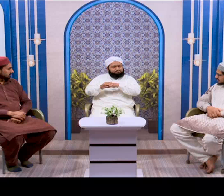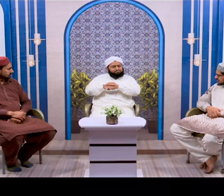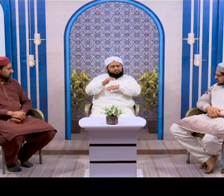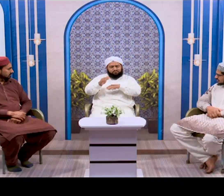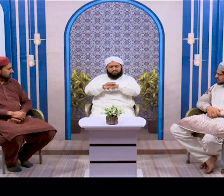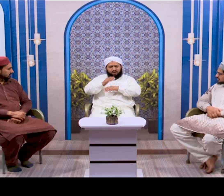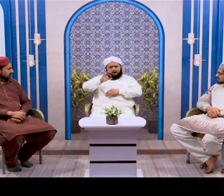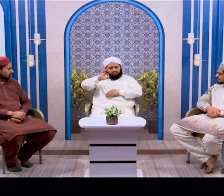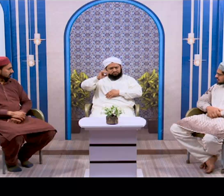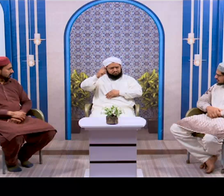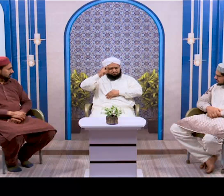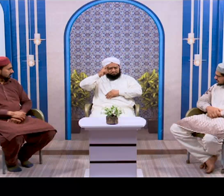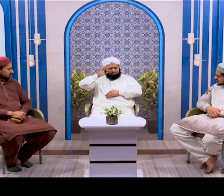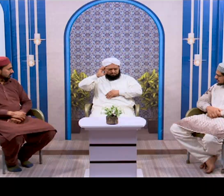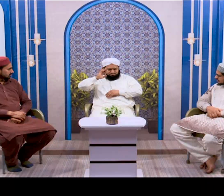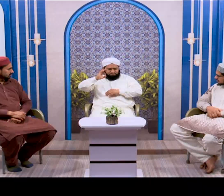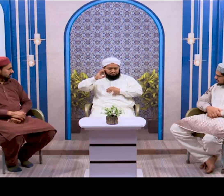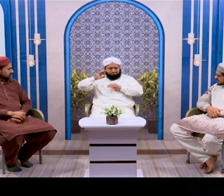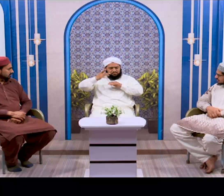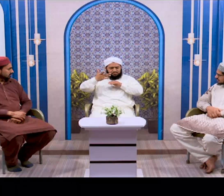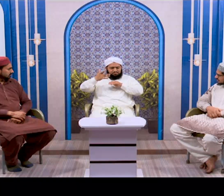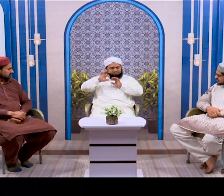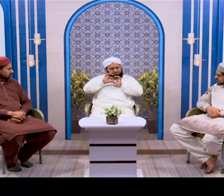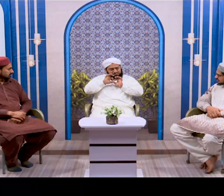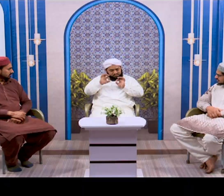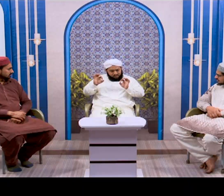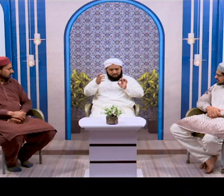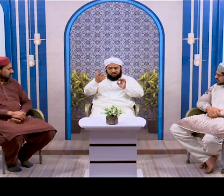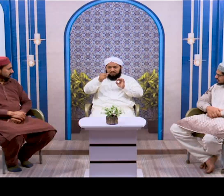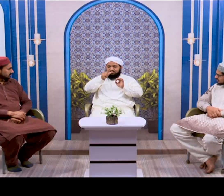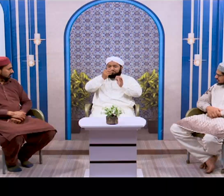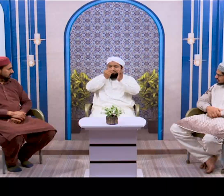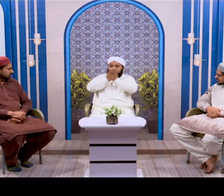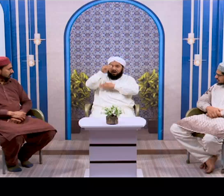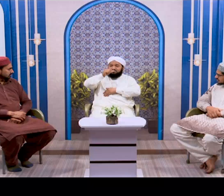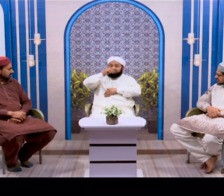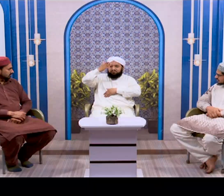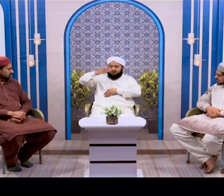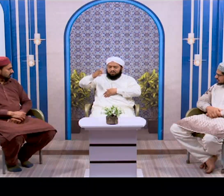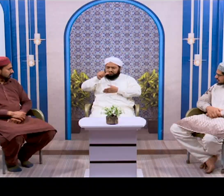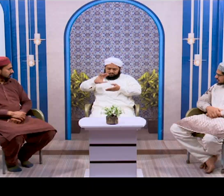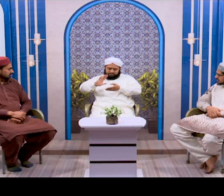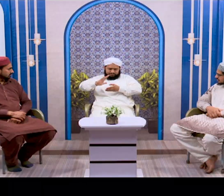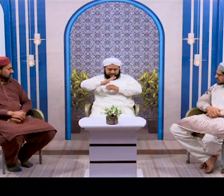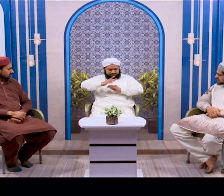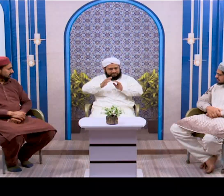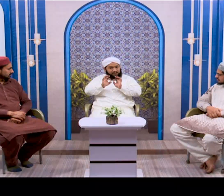و نور سے بھرا، پھر آب کوثر سے غسل کرایا۔ سرکار ذی وقار صلی اللہ علیہ وآلہ وصحبہ وسلم